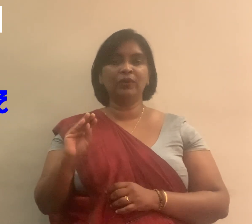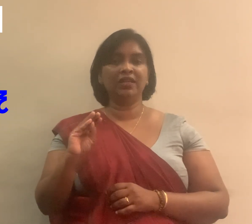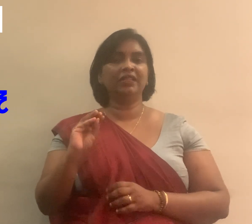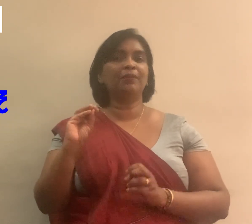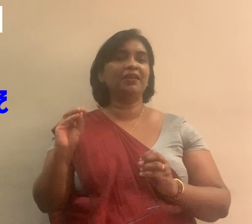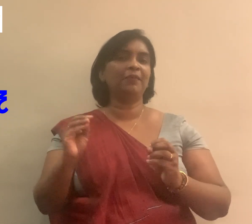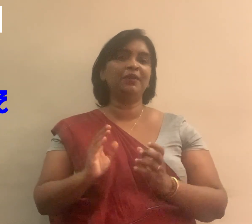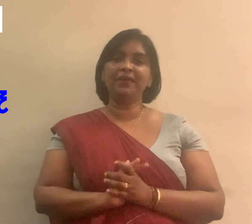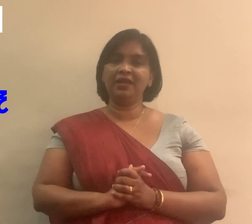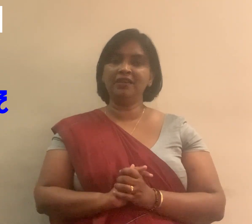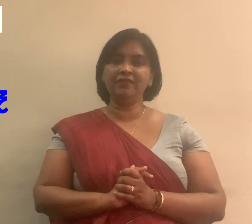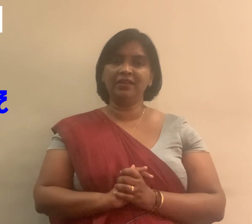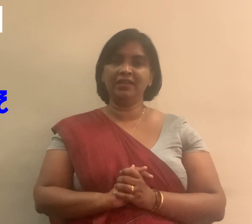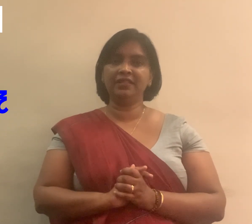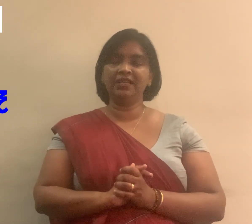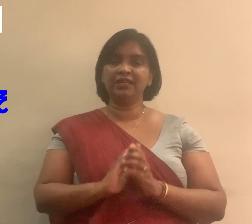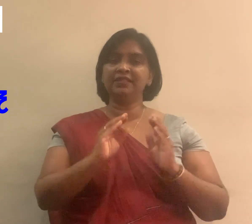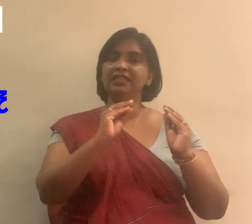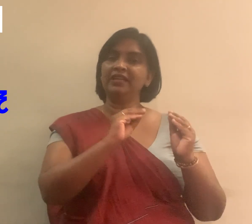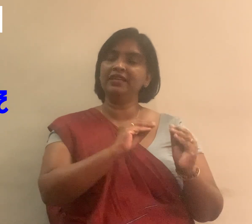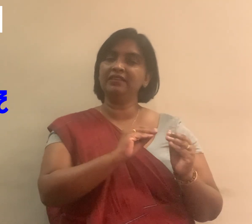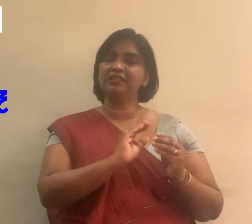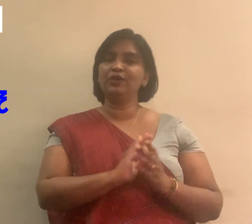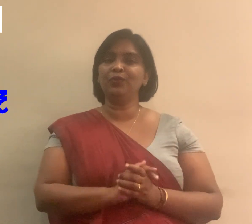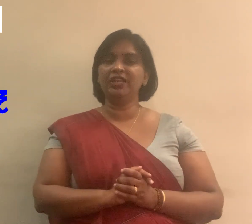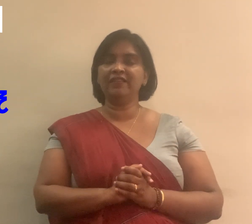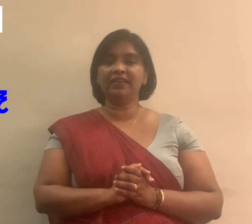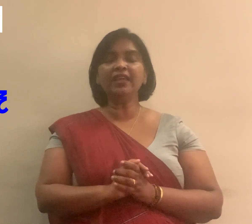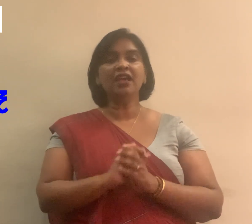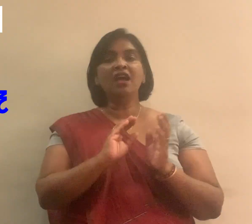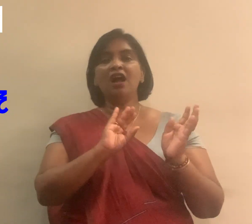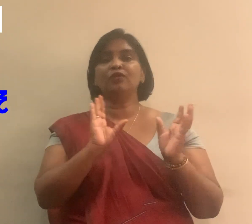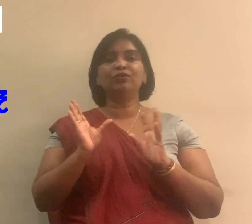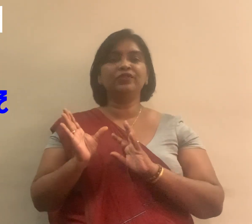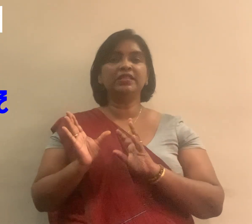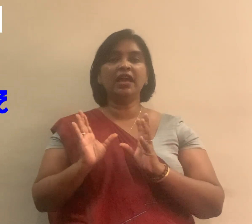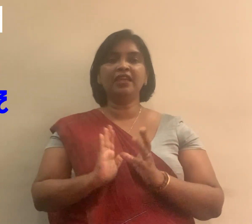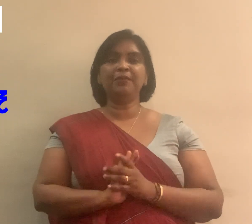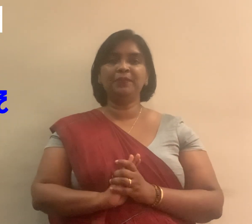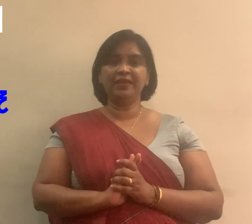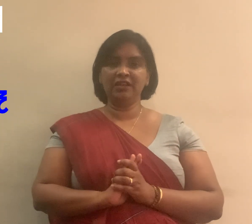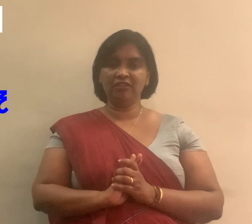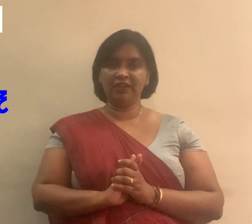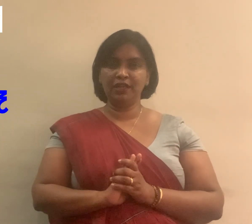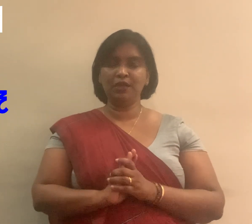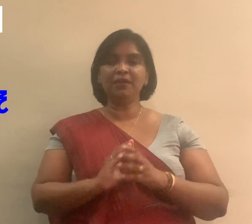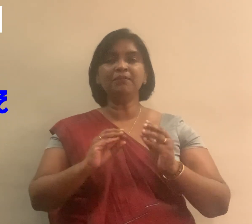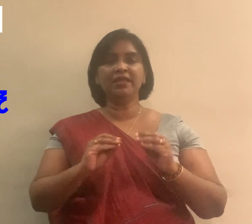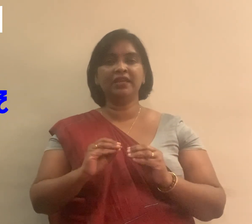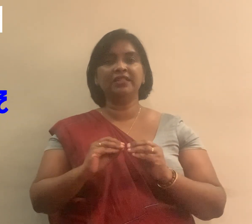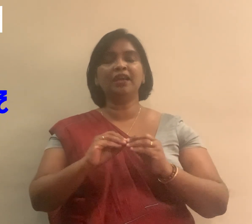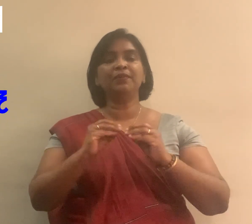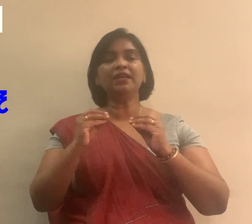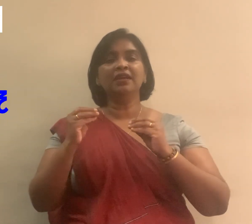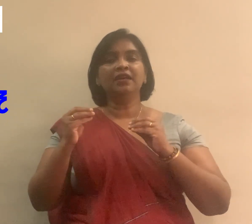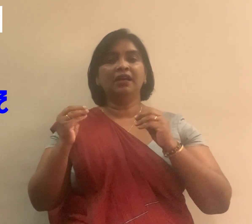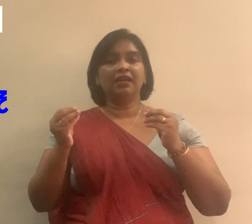කරලා තමයි අපිට පෙන්වන්න වෙන්නේ. ඉතින් අර ඉංග්‍රීසි හෝඩිය වගේ අකුරු 26 අපිට පෙන්වනවා වගේ නෙමෙයි. මේකෙදි අපි